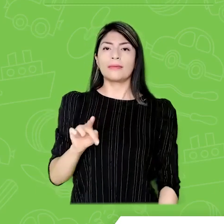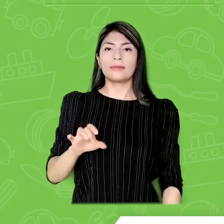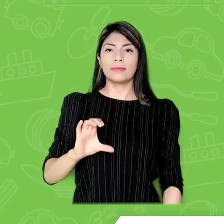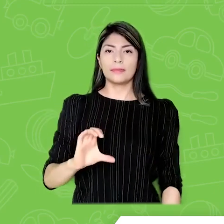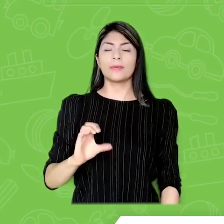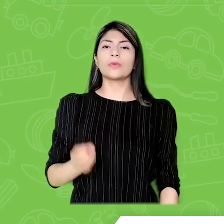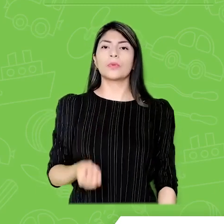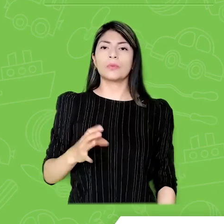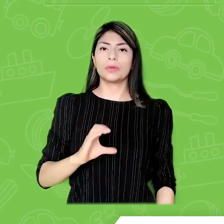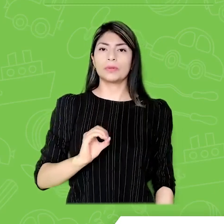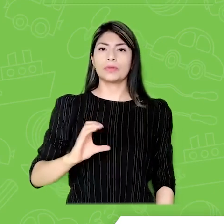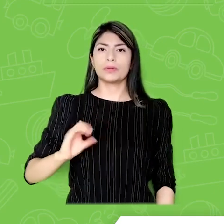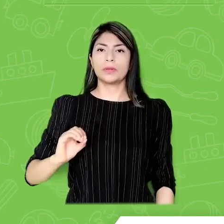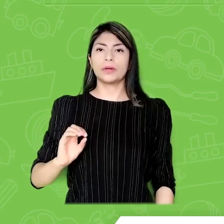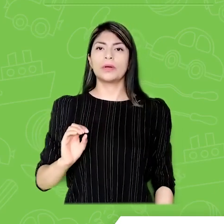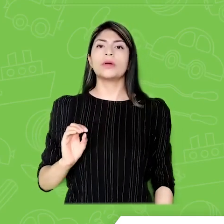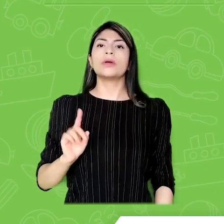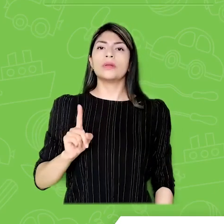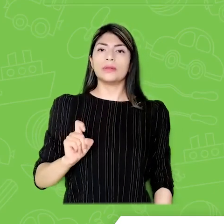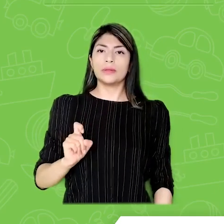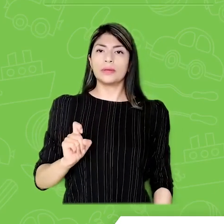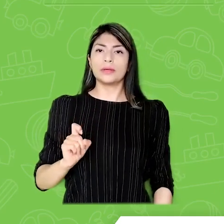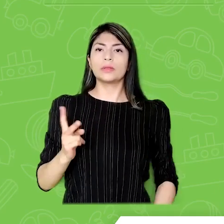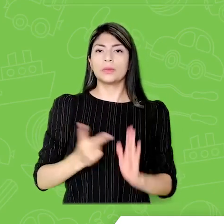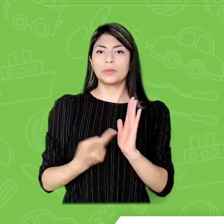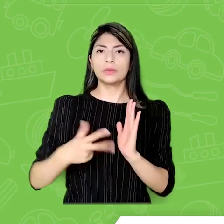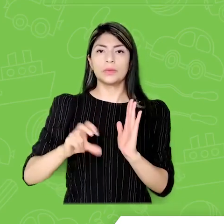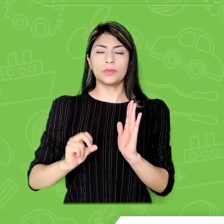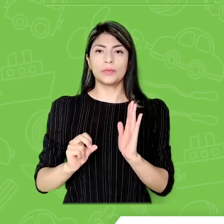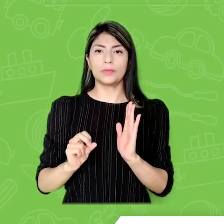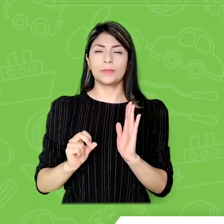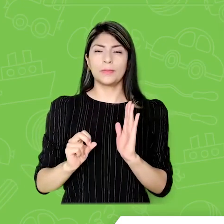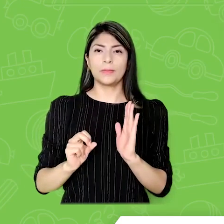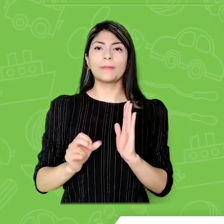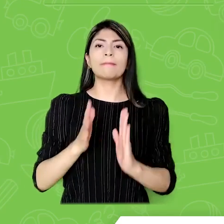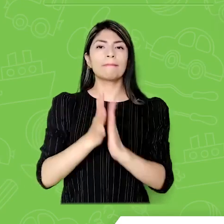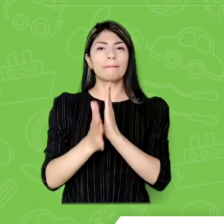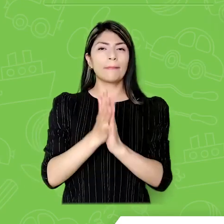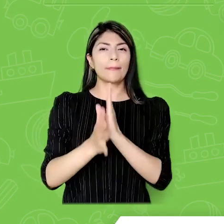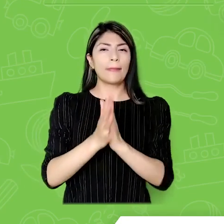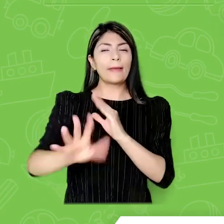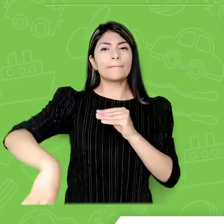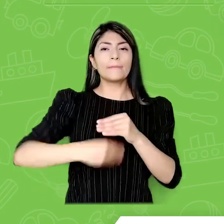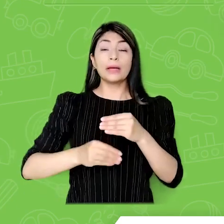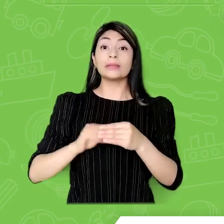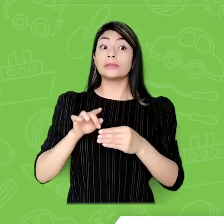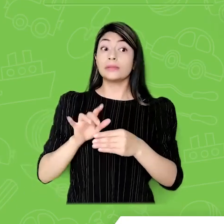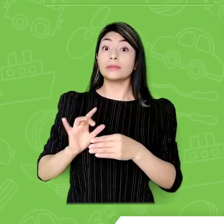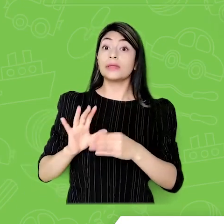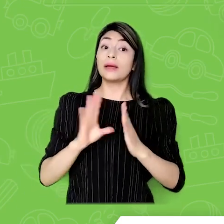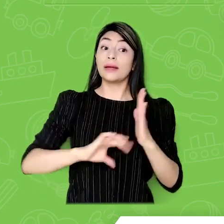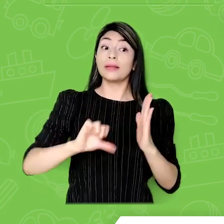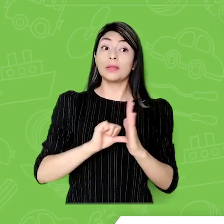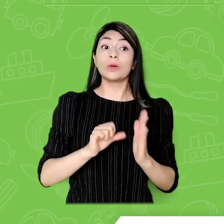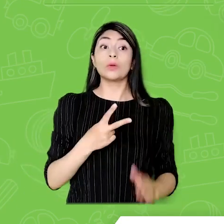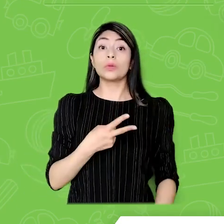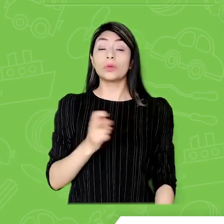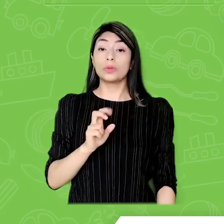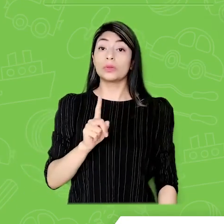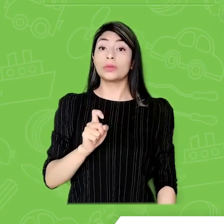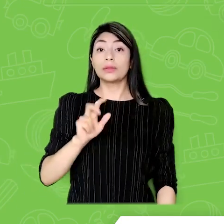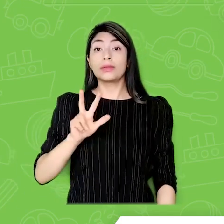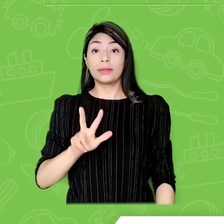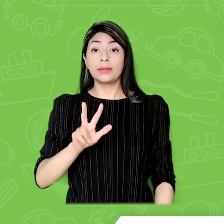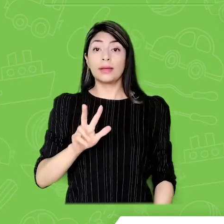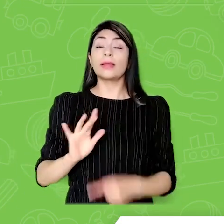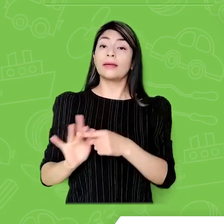0006 de 2020. En cuanto a la aplicación del artículo 263 de la Ley 1955